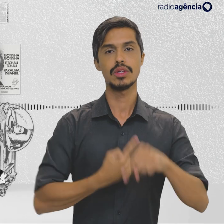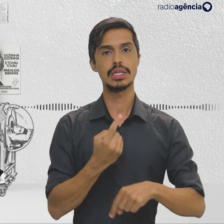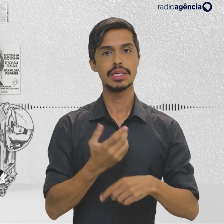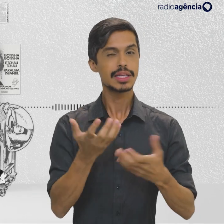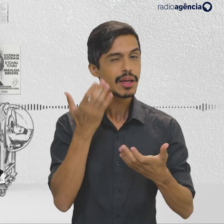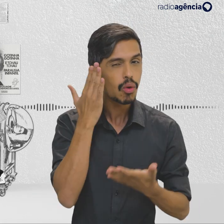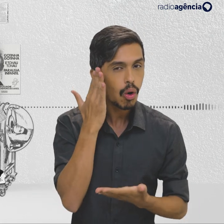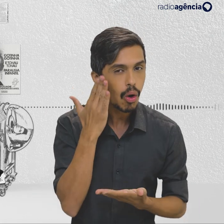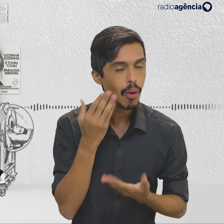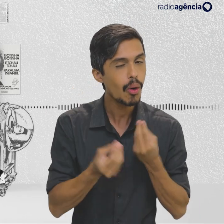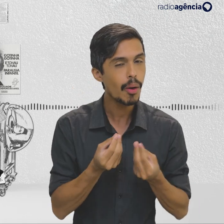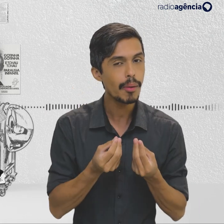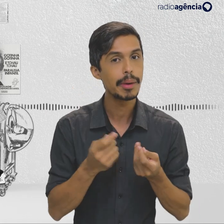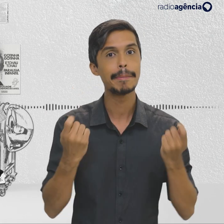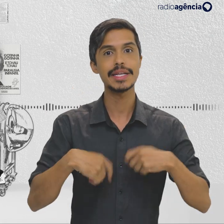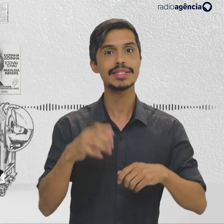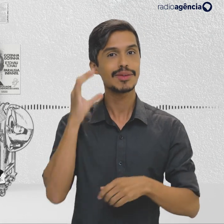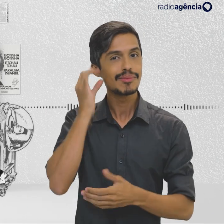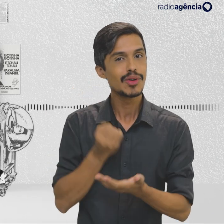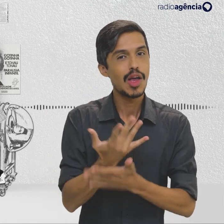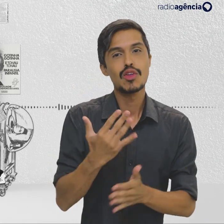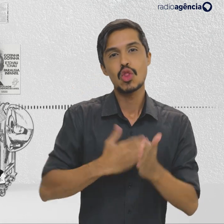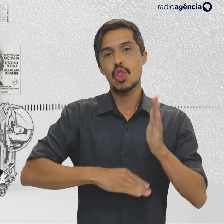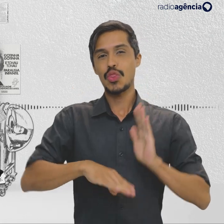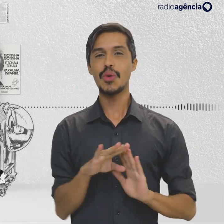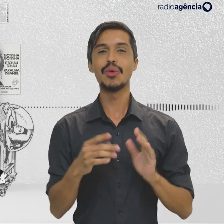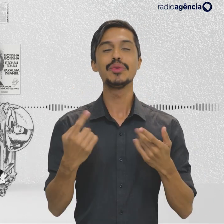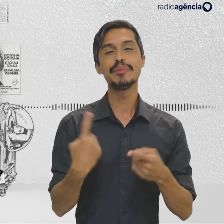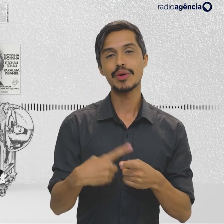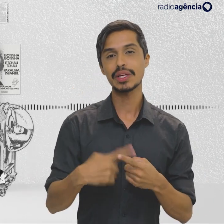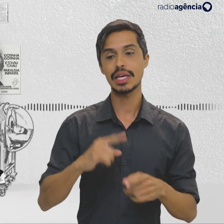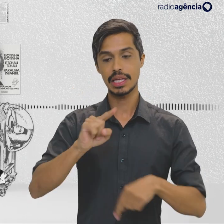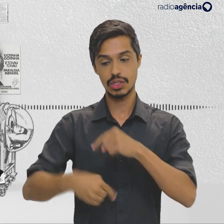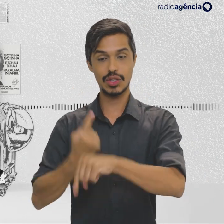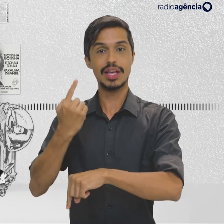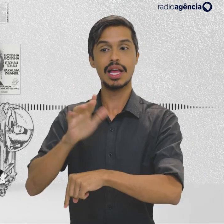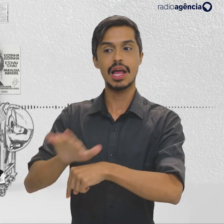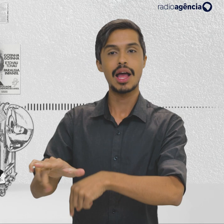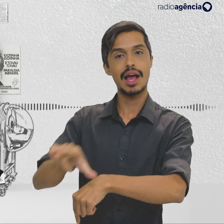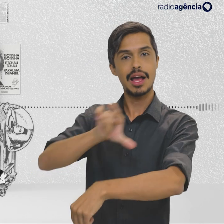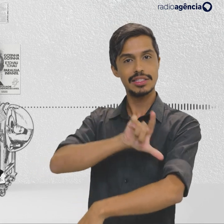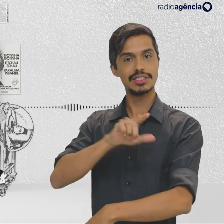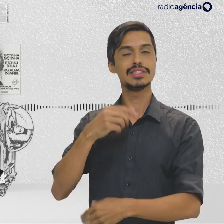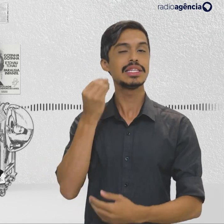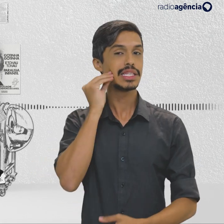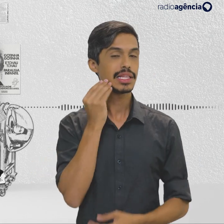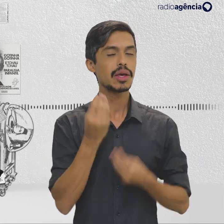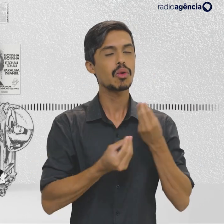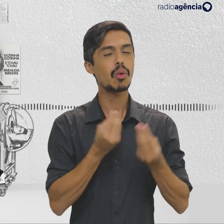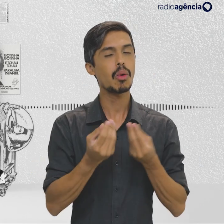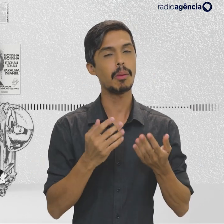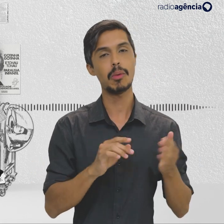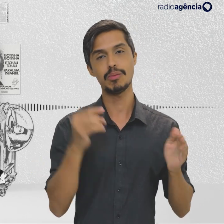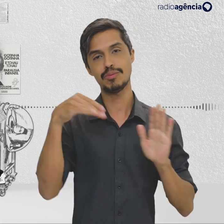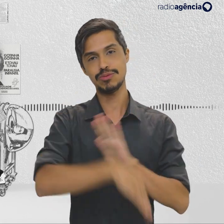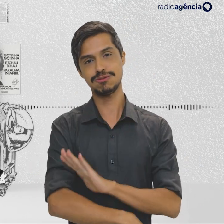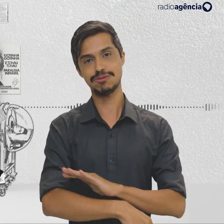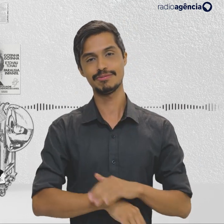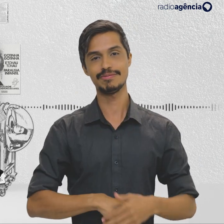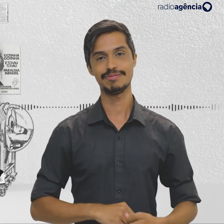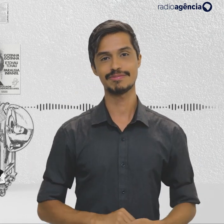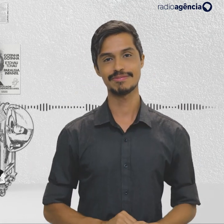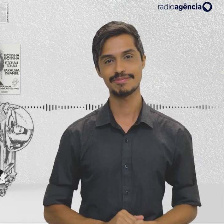você vai ter que ouvir esse episódio inteiro porque antes de falar da superação a gente vai tentar entender a